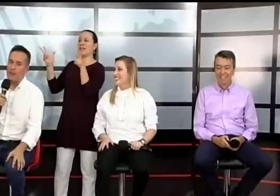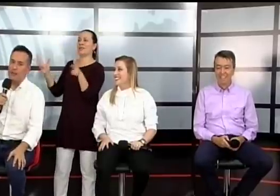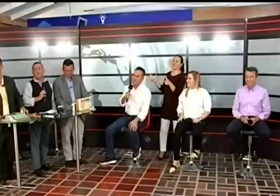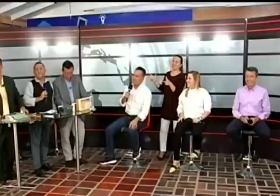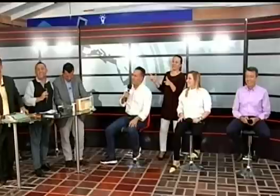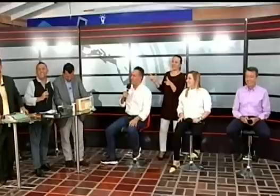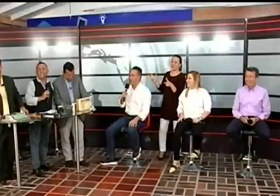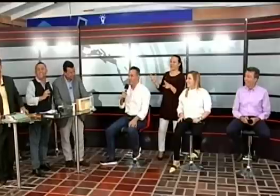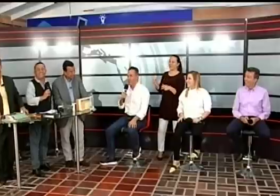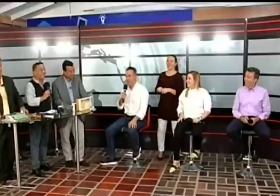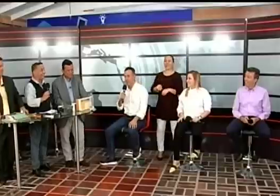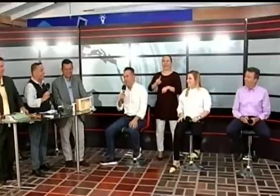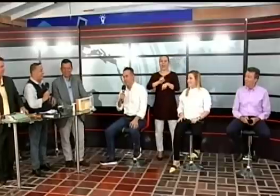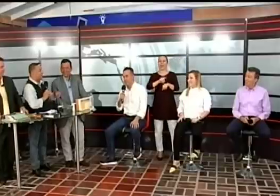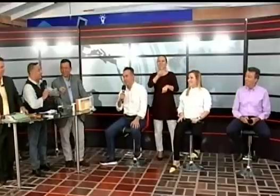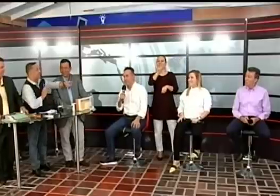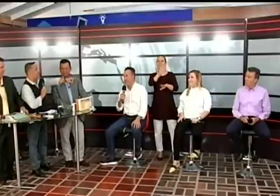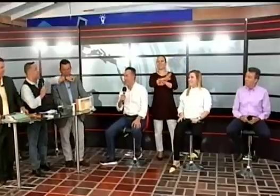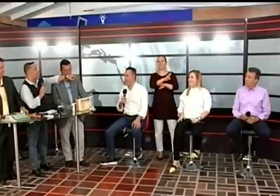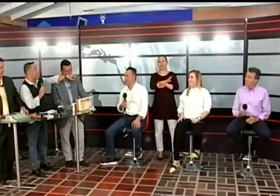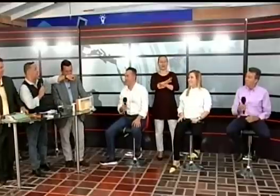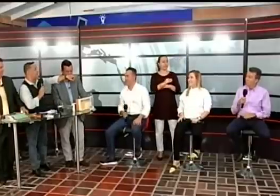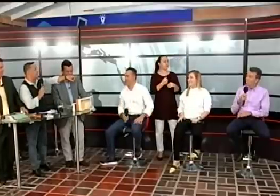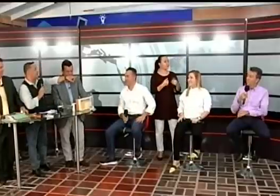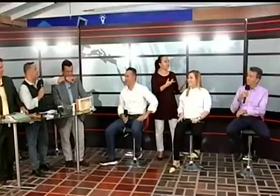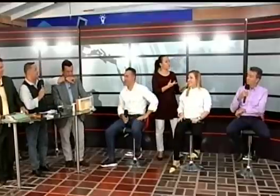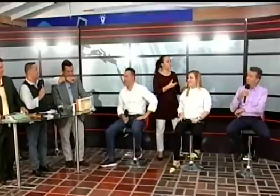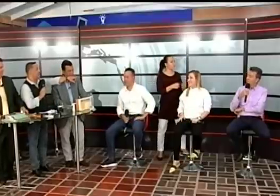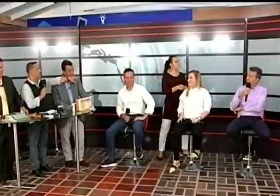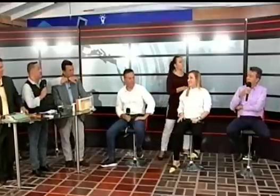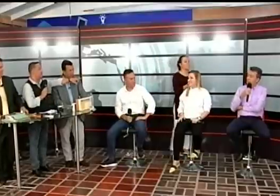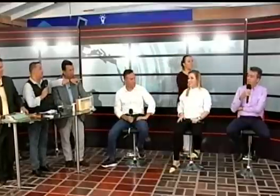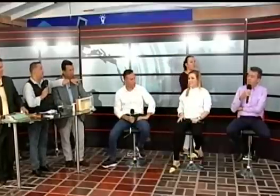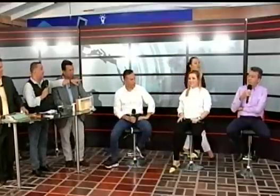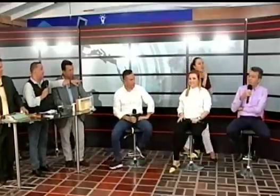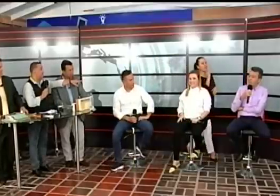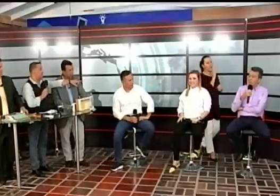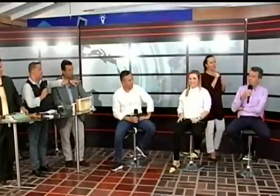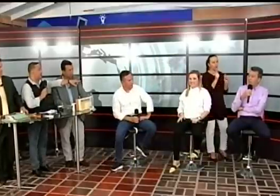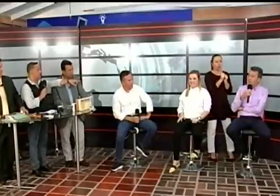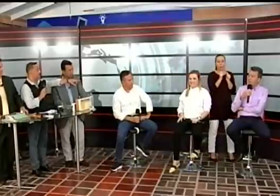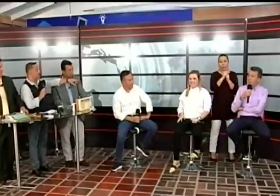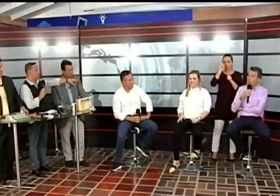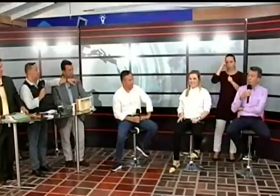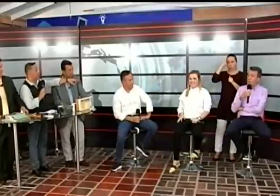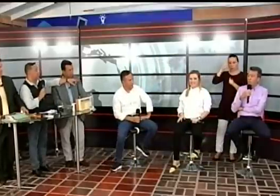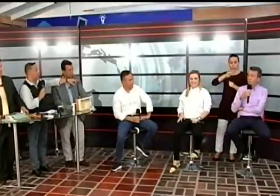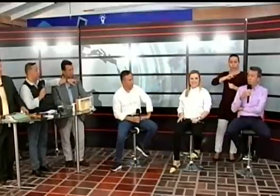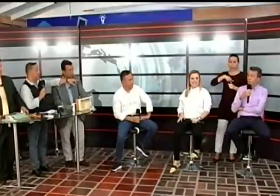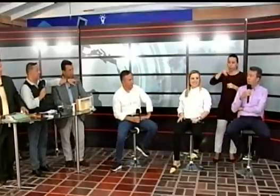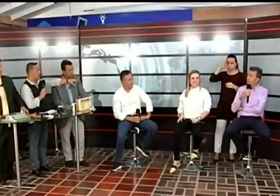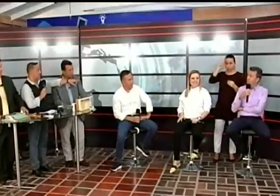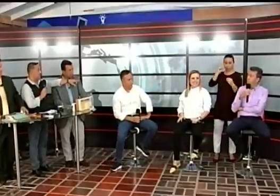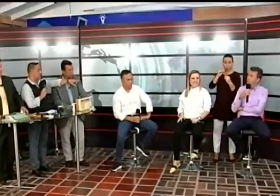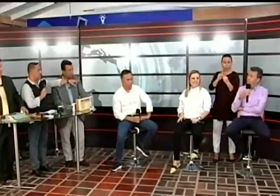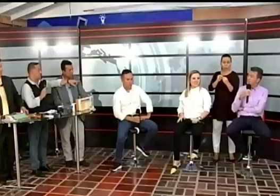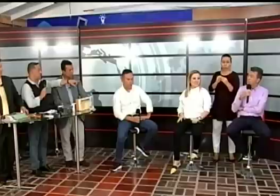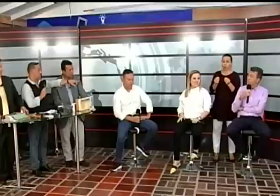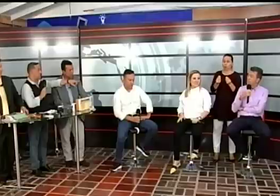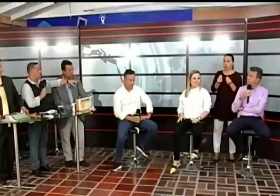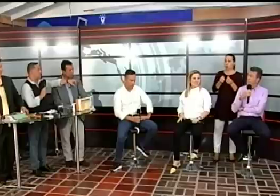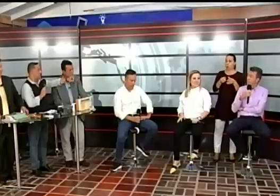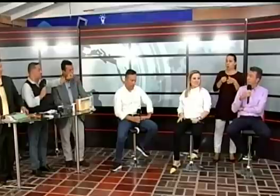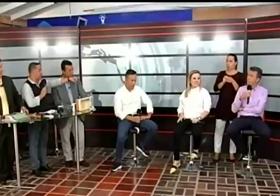hoy. Que vamos hasta las 6 de la tarde. Doctor Crosway, ¿su candidato a gobernación? Vamos a votar en el acuerdo que hagamos con los verdes por Lina